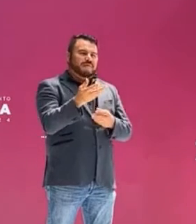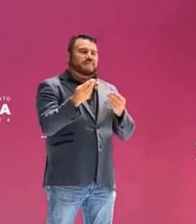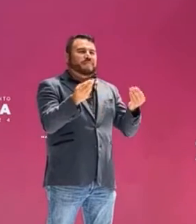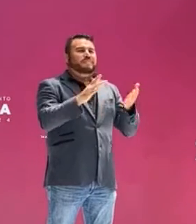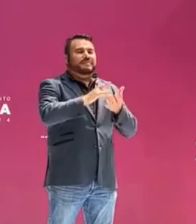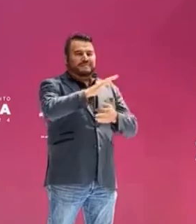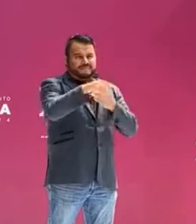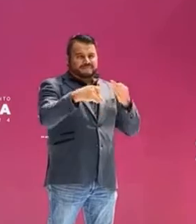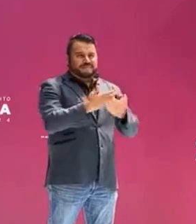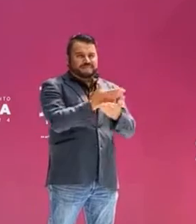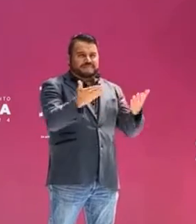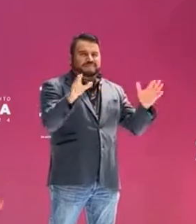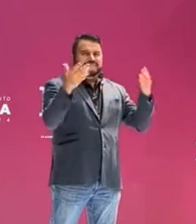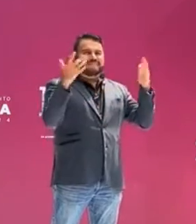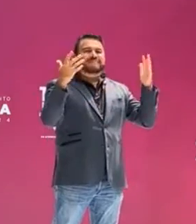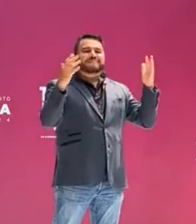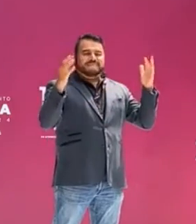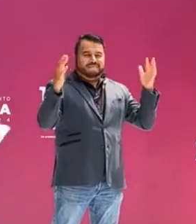ustedes.